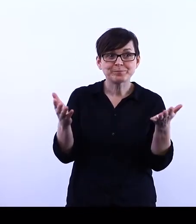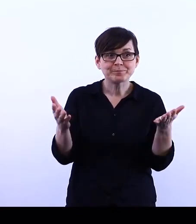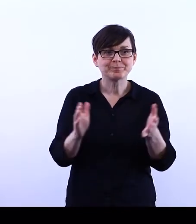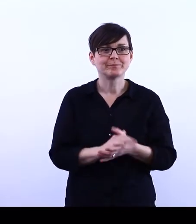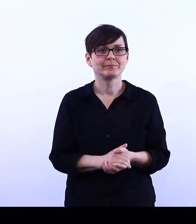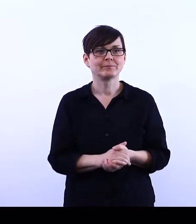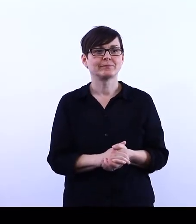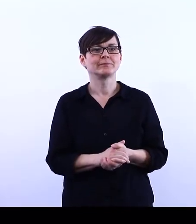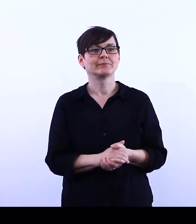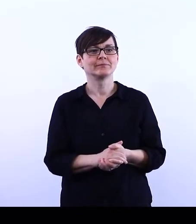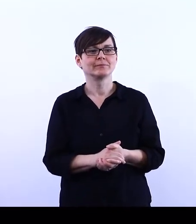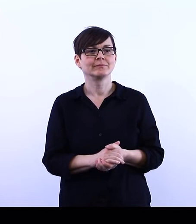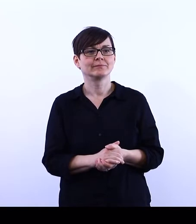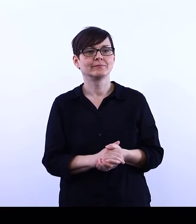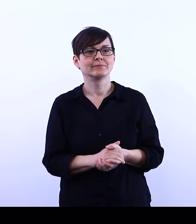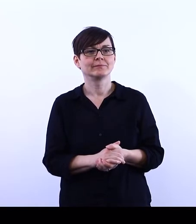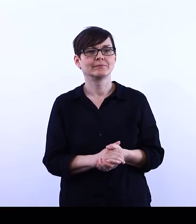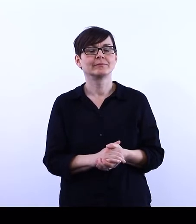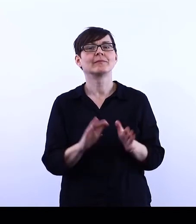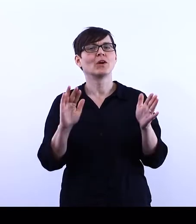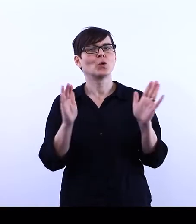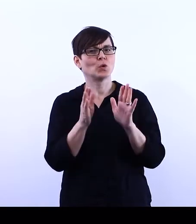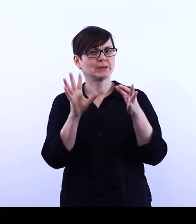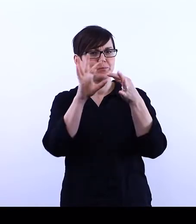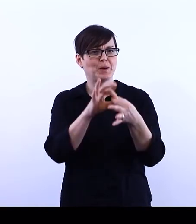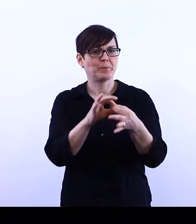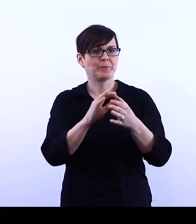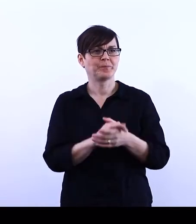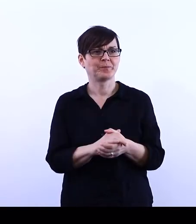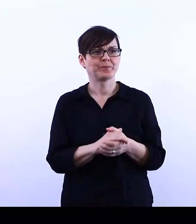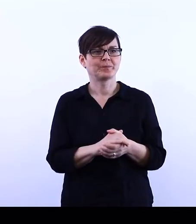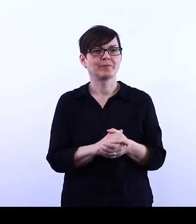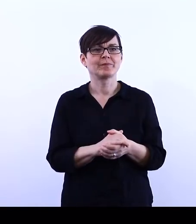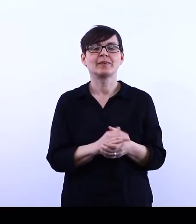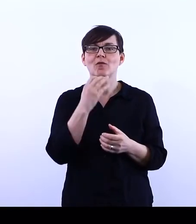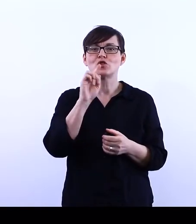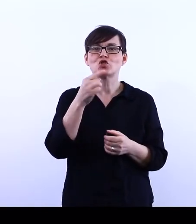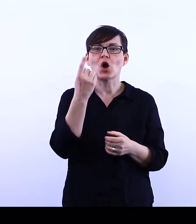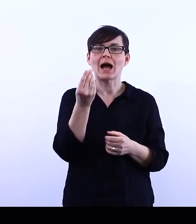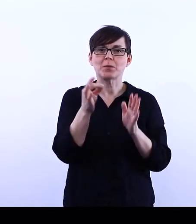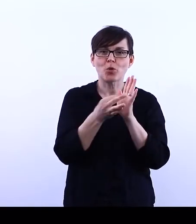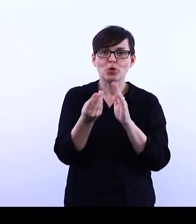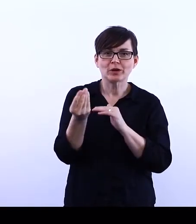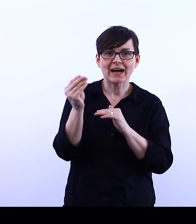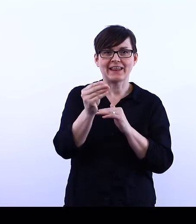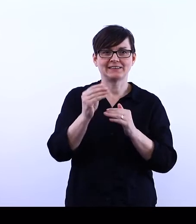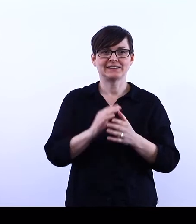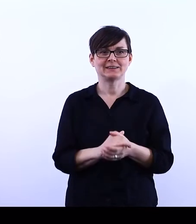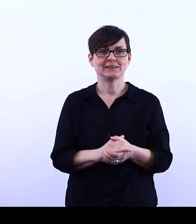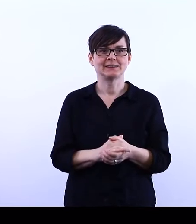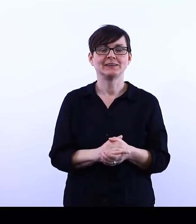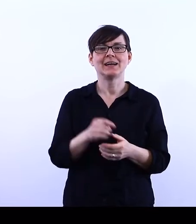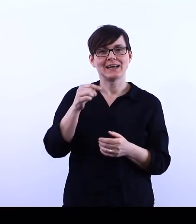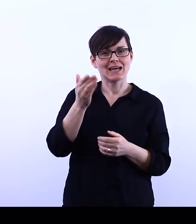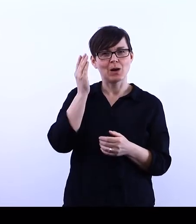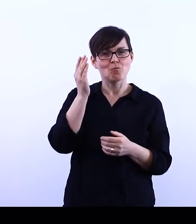Ja, nochmal ganz kurz einhaken. Kaddi, ich möchte noch einen Punkt ergänzen, der jetzt in unserem Vortrag